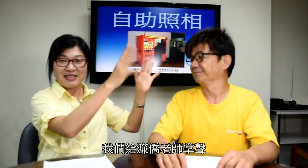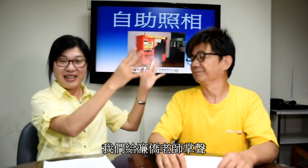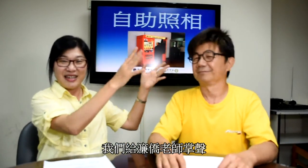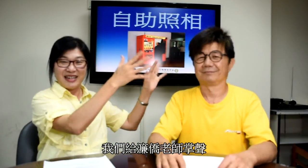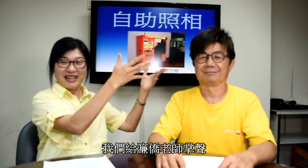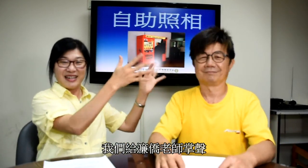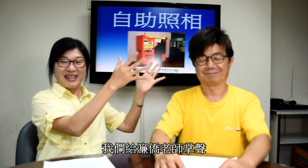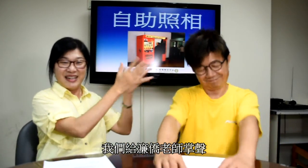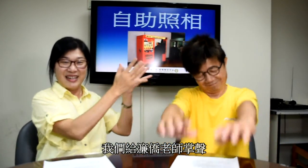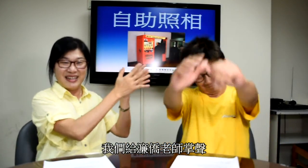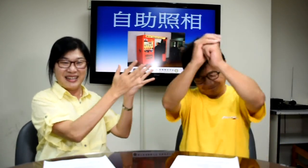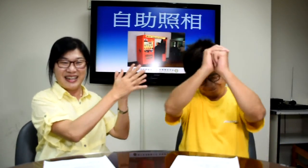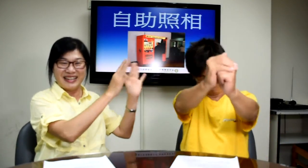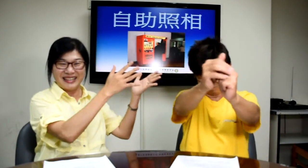声。